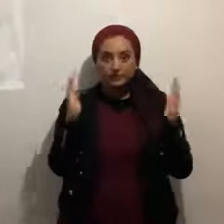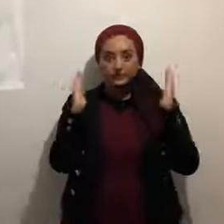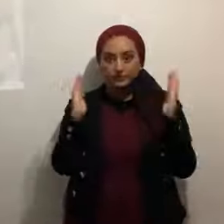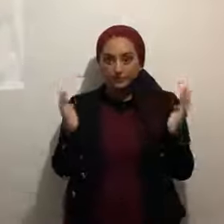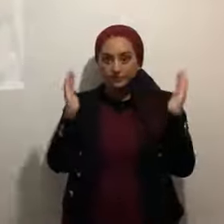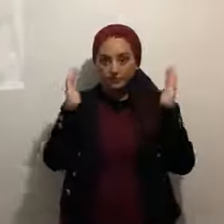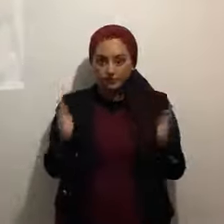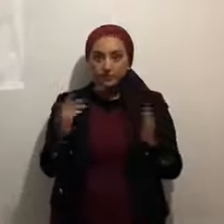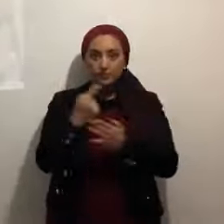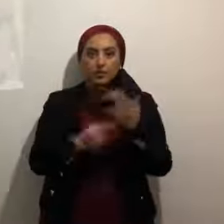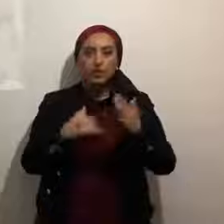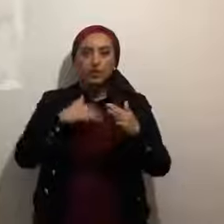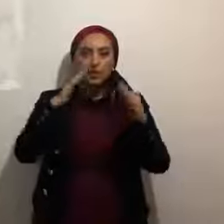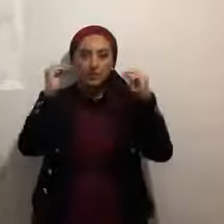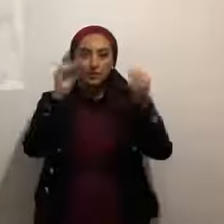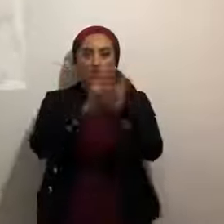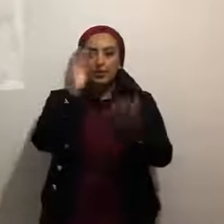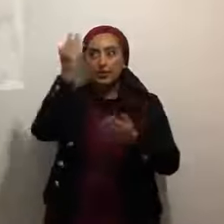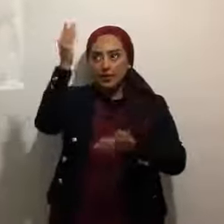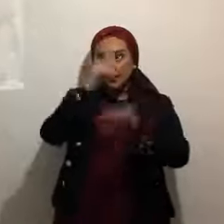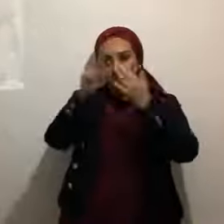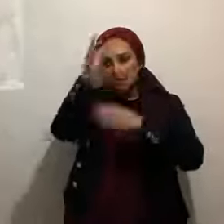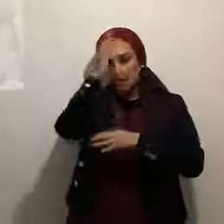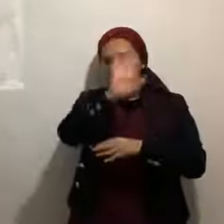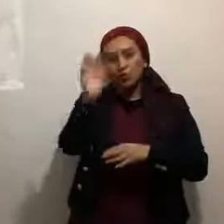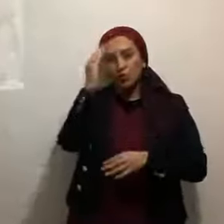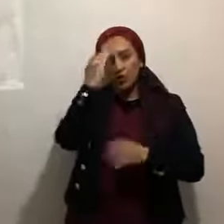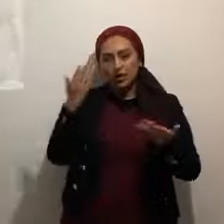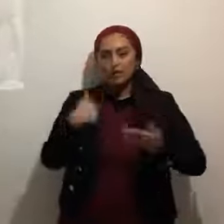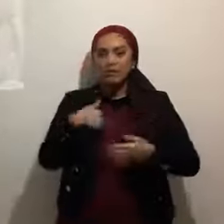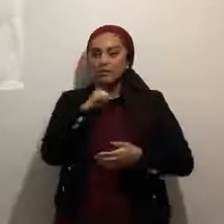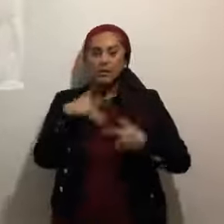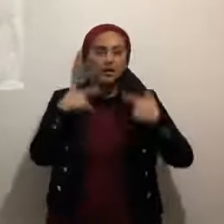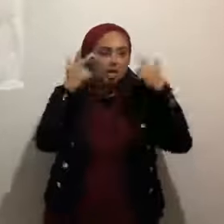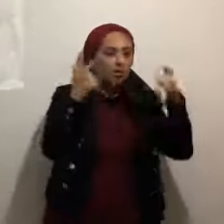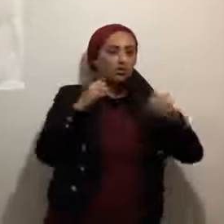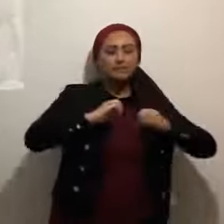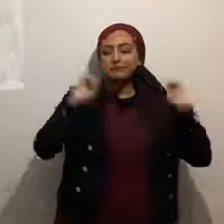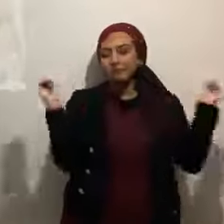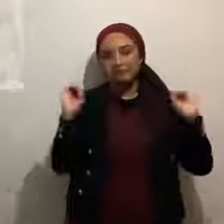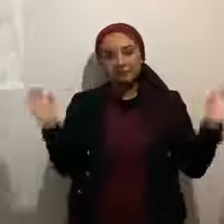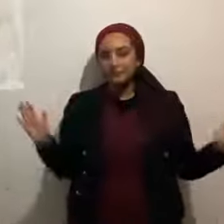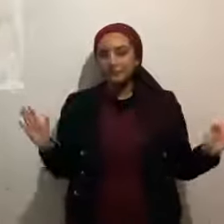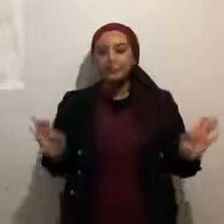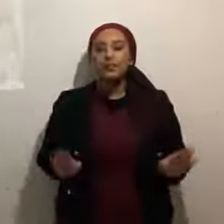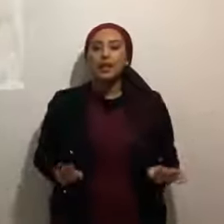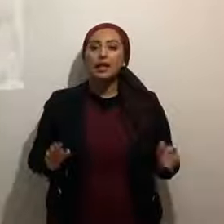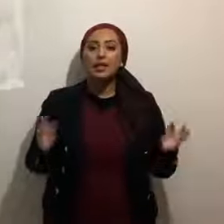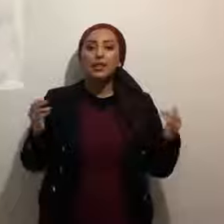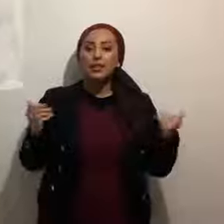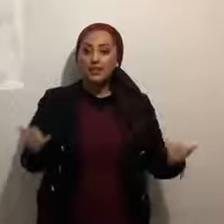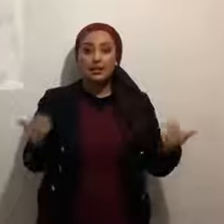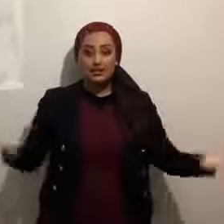atención lo que voy a decir. Y la gloria es para el Eterno. Ustedes lo saben, que aquí no hay vanagloria de nada. Este es el pozo